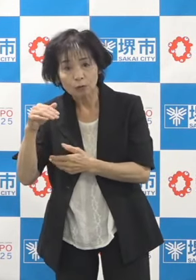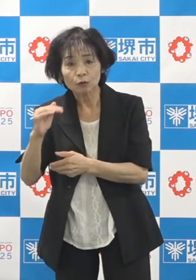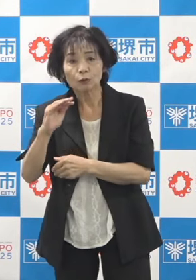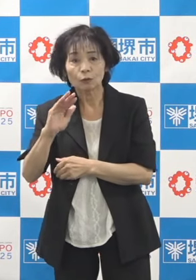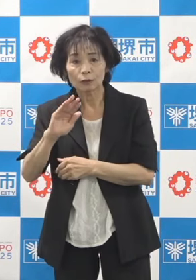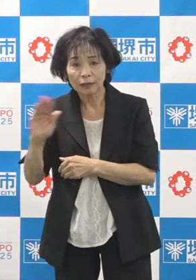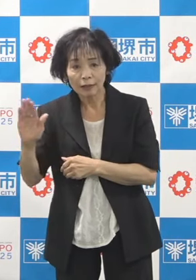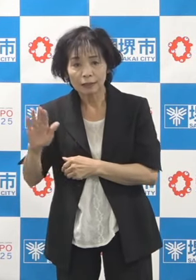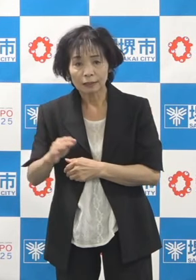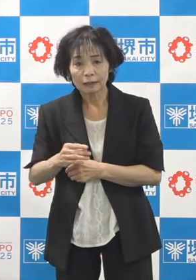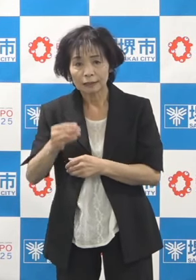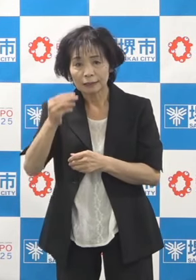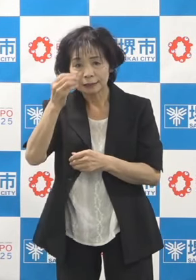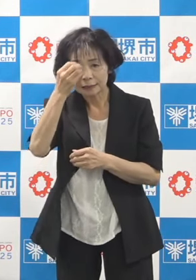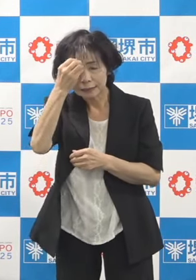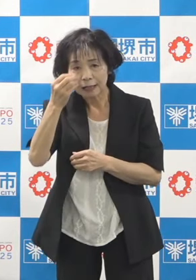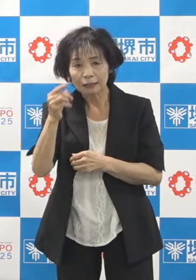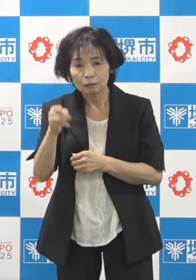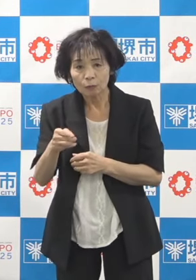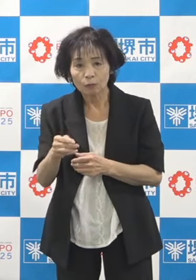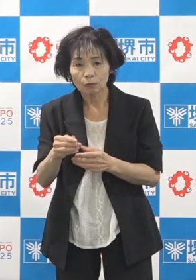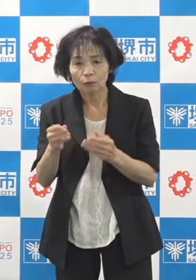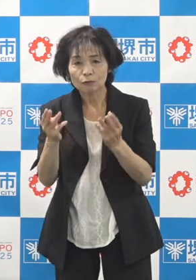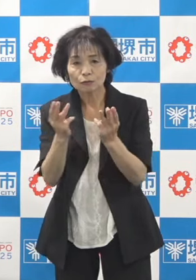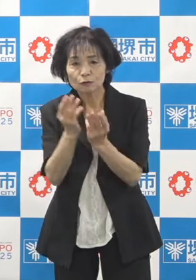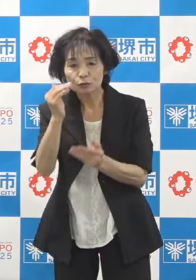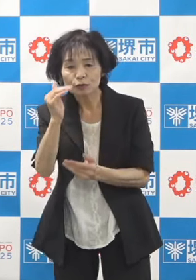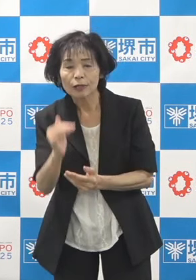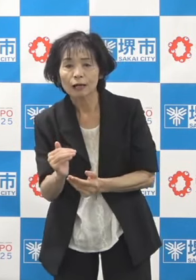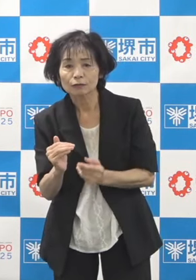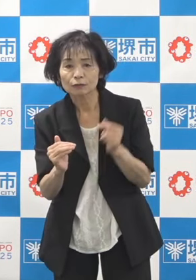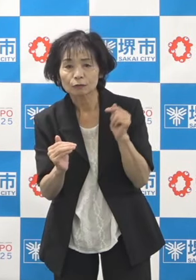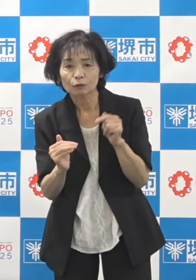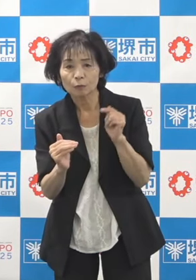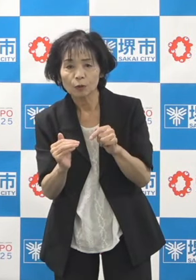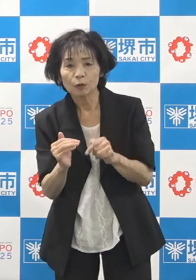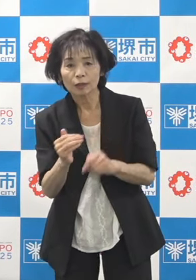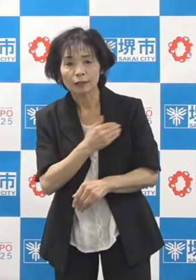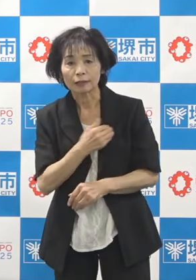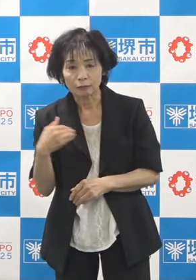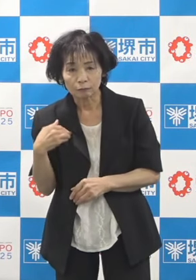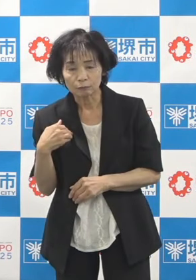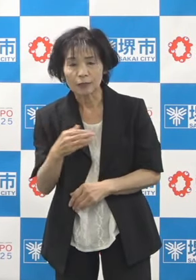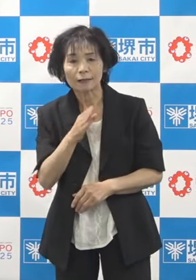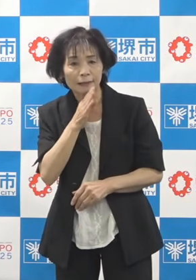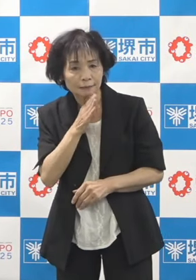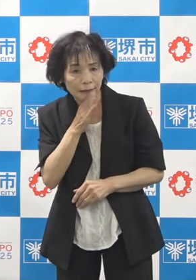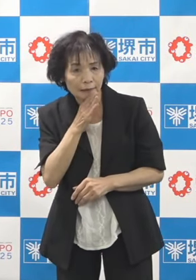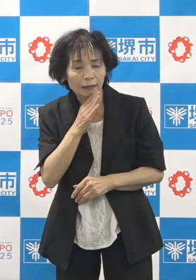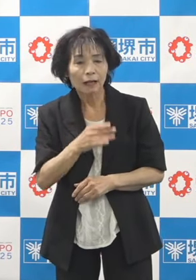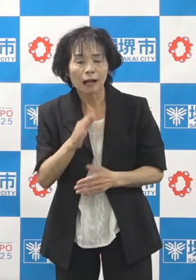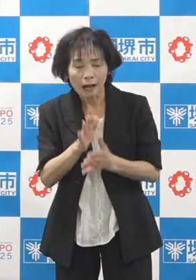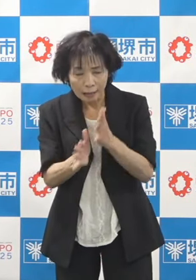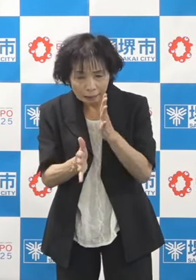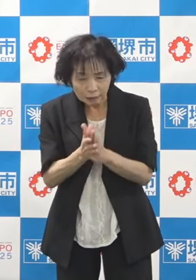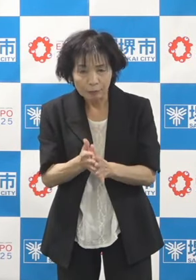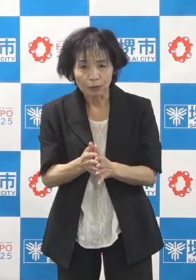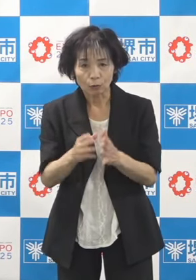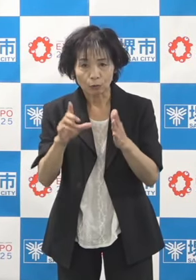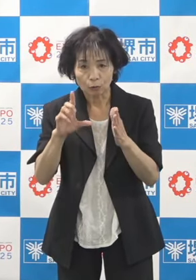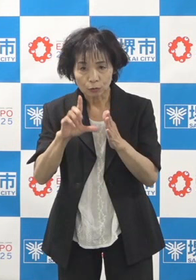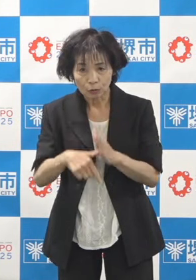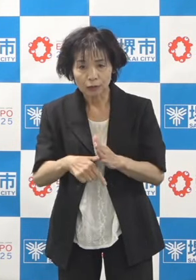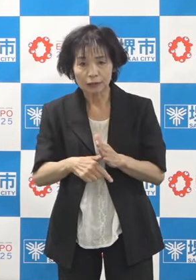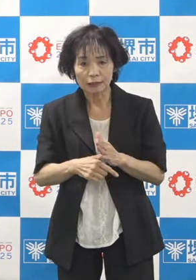を少なくすることができるということも確かですので、改めてこの機会に避難